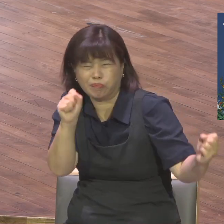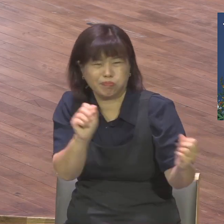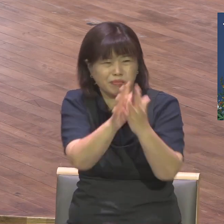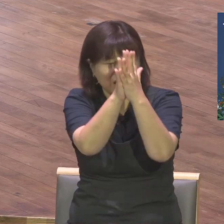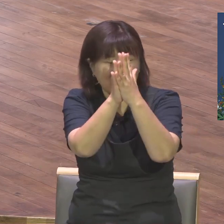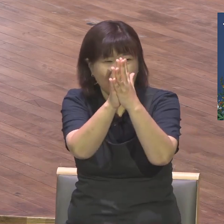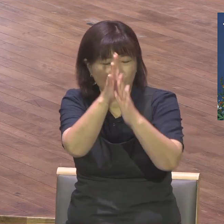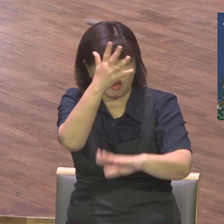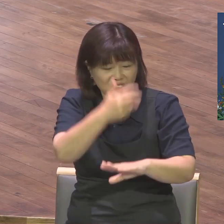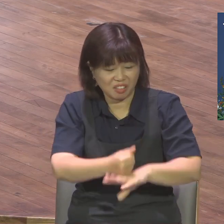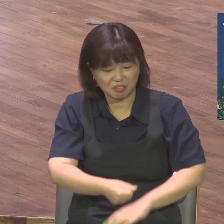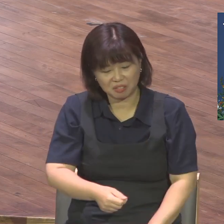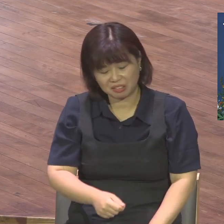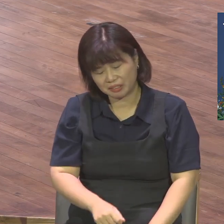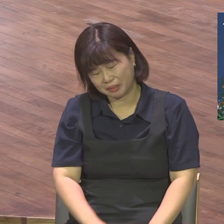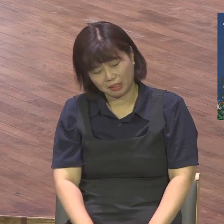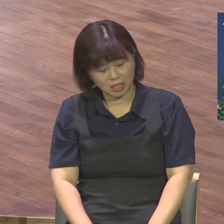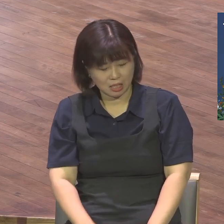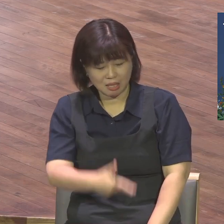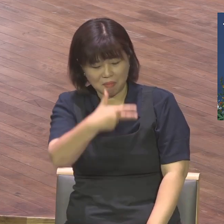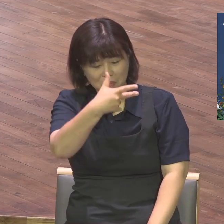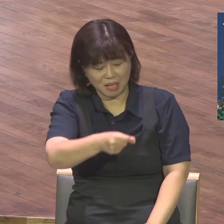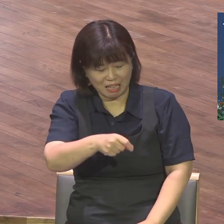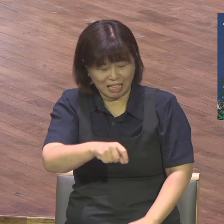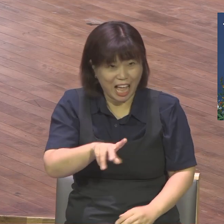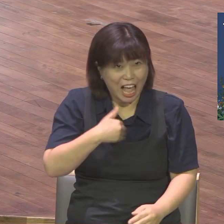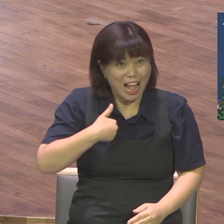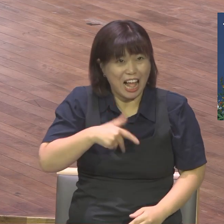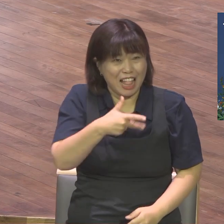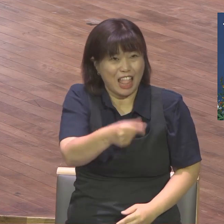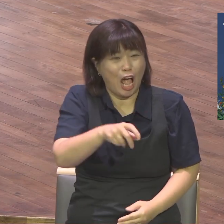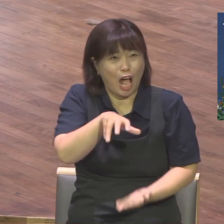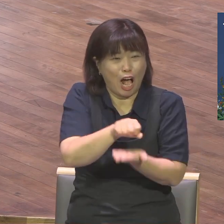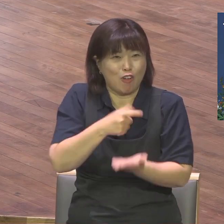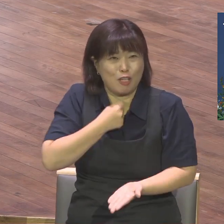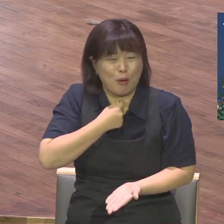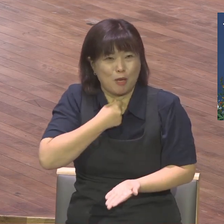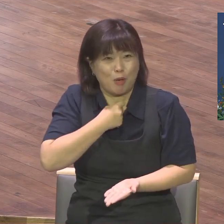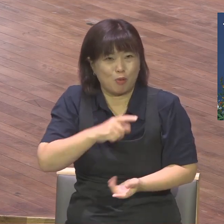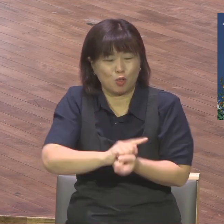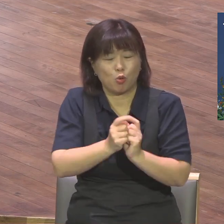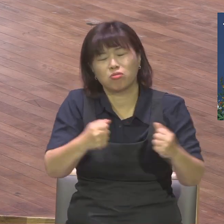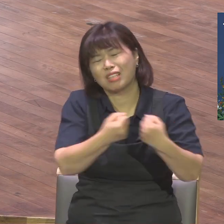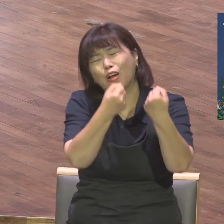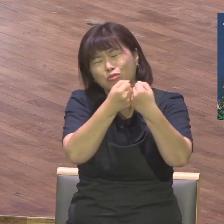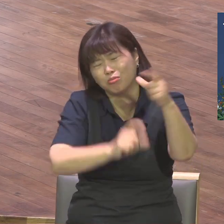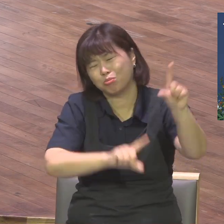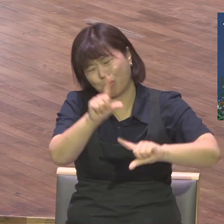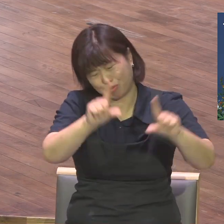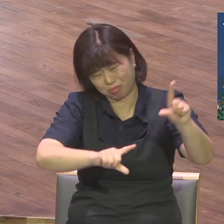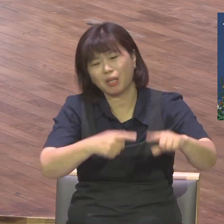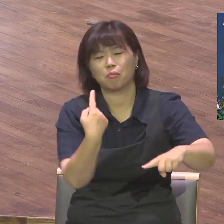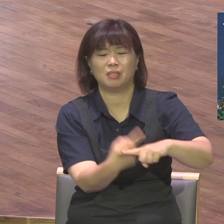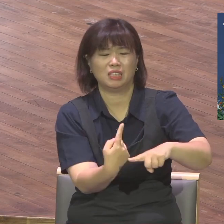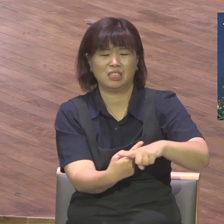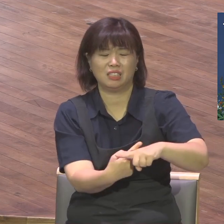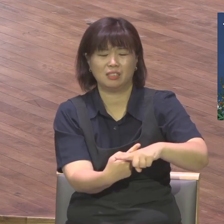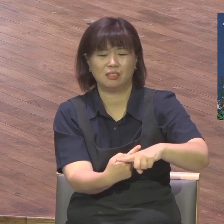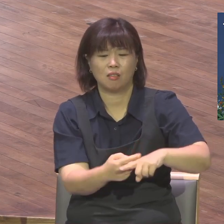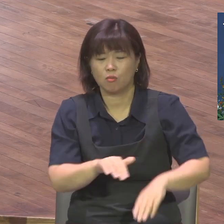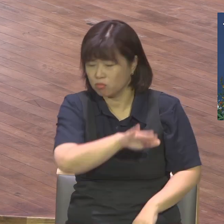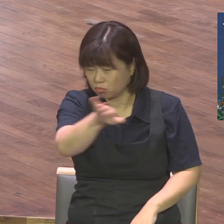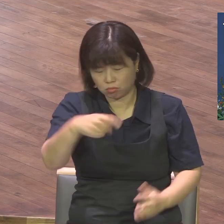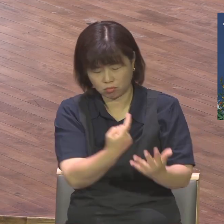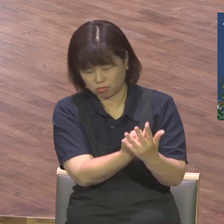우리 예원교회는 여러분은 남은 자들입니다. 그루터기입니다.